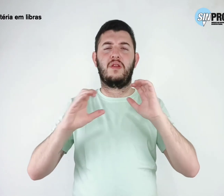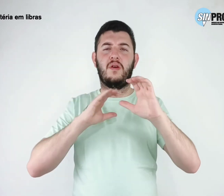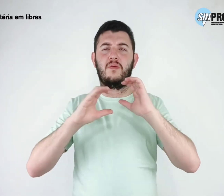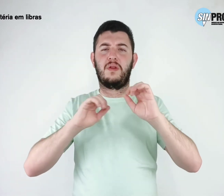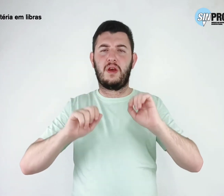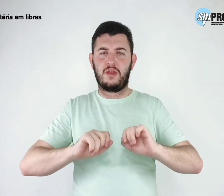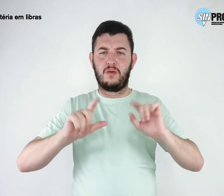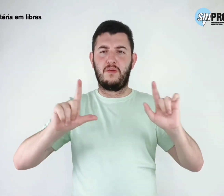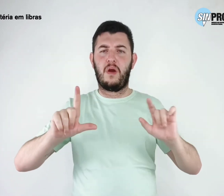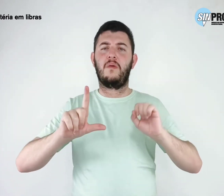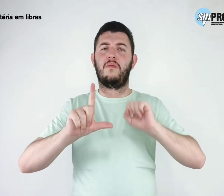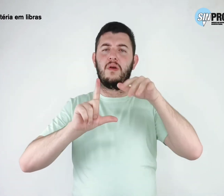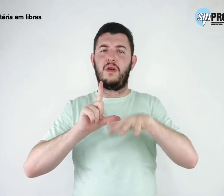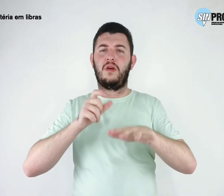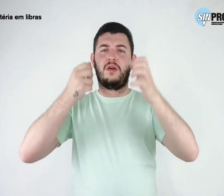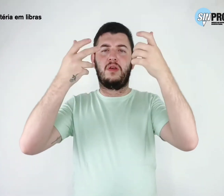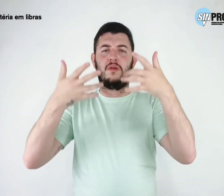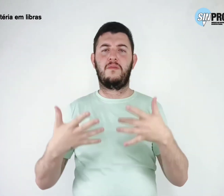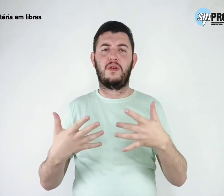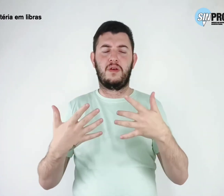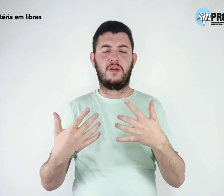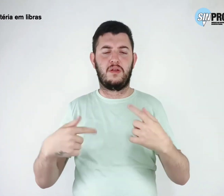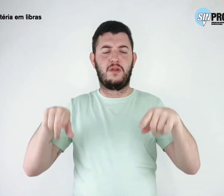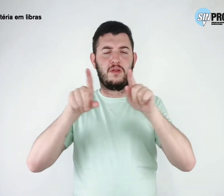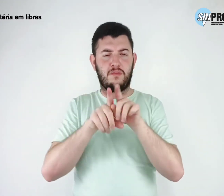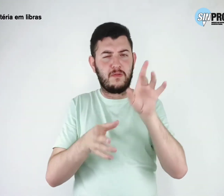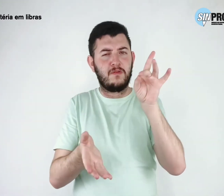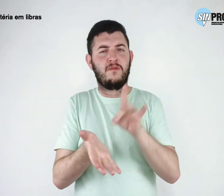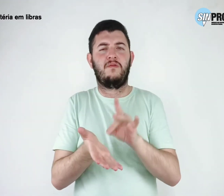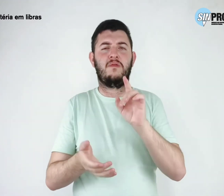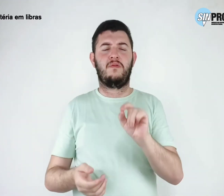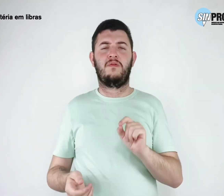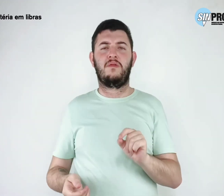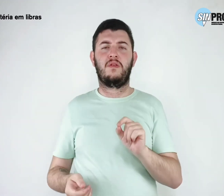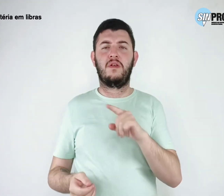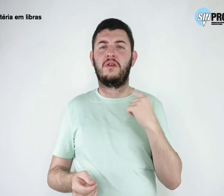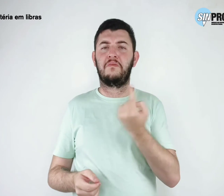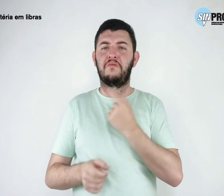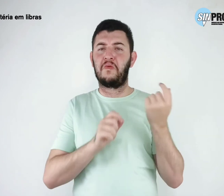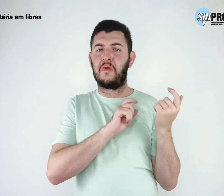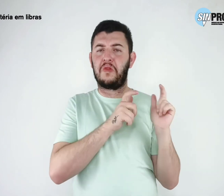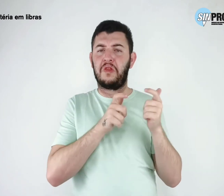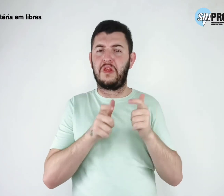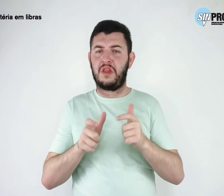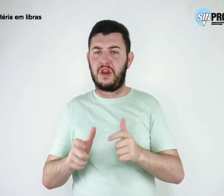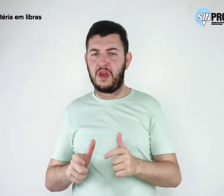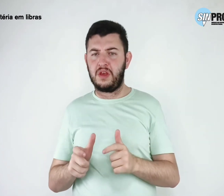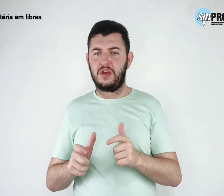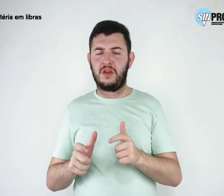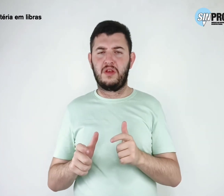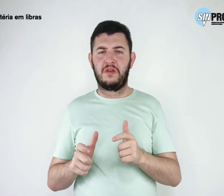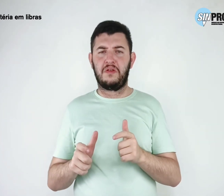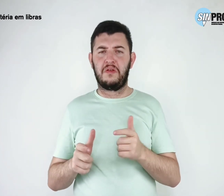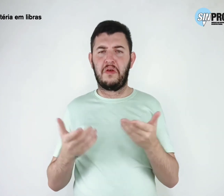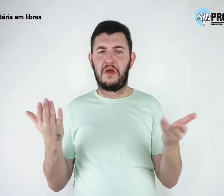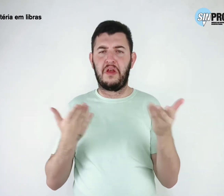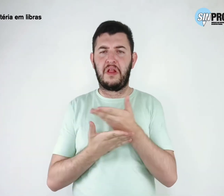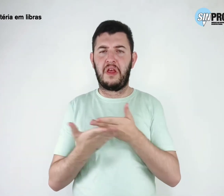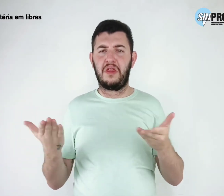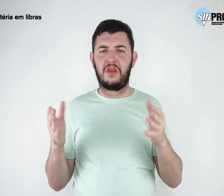comunicação. Afirmamos veementemente que nossas tradições não têm relação com atos